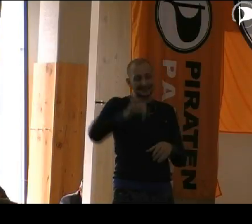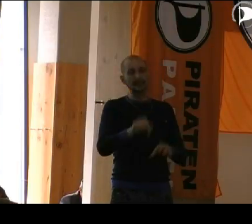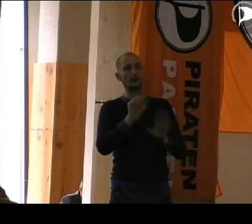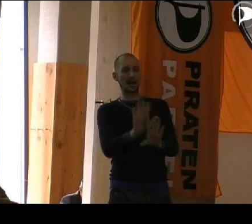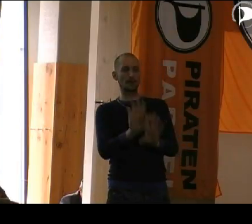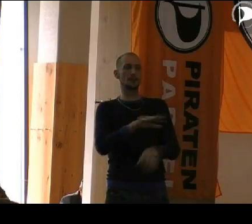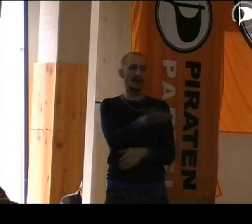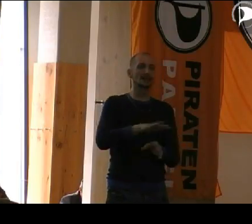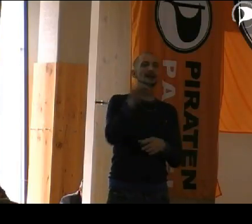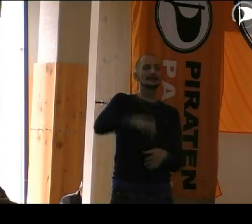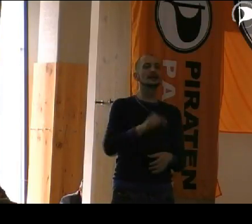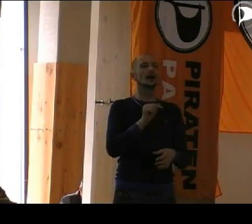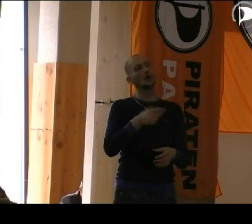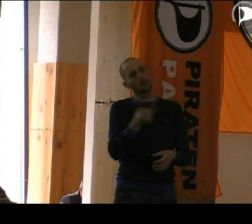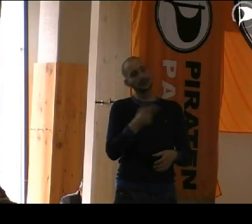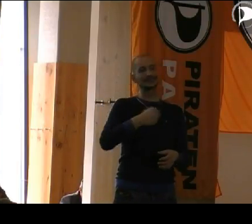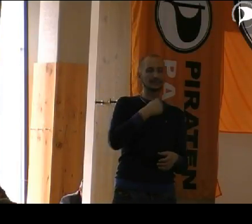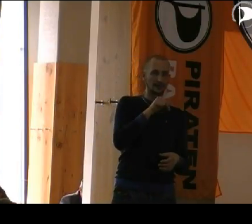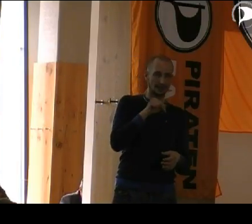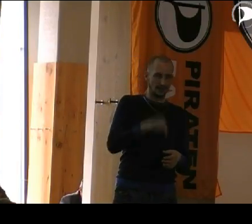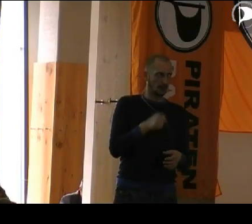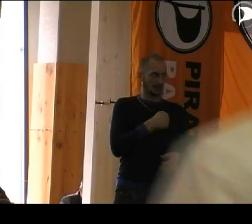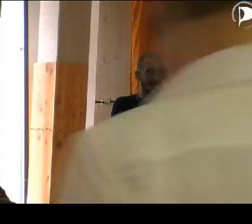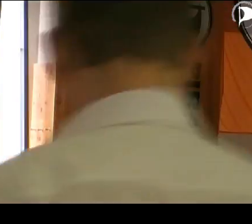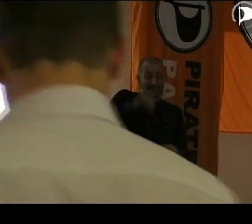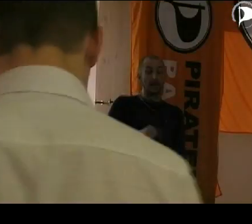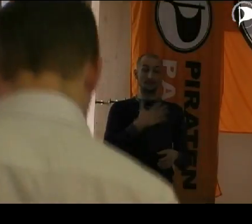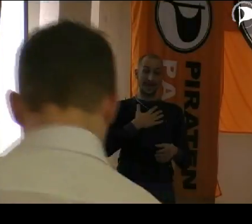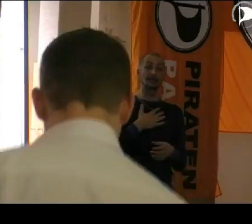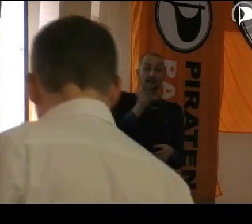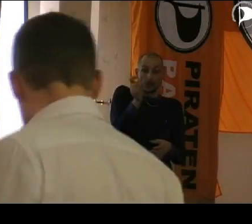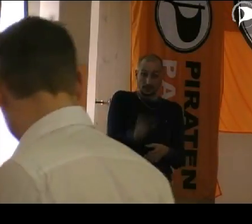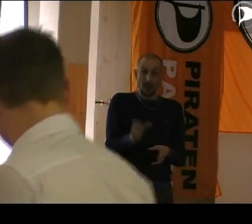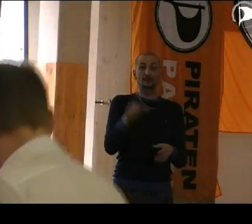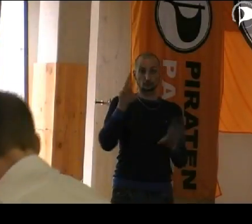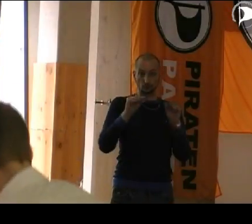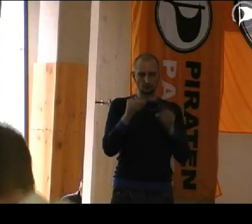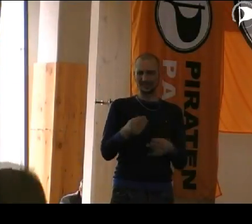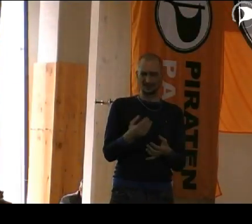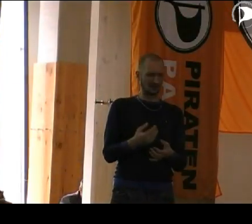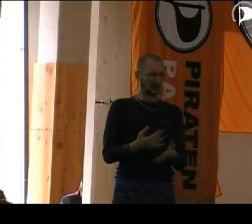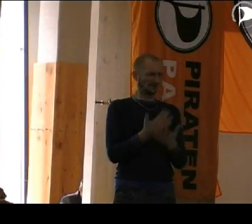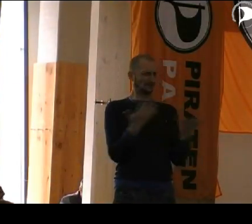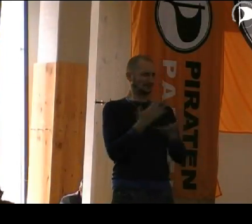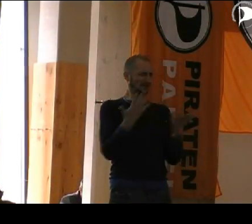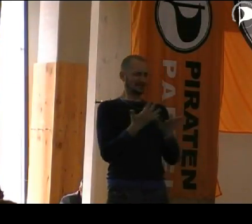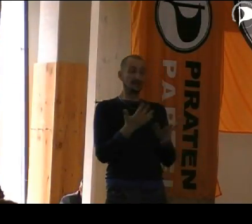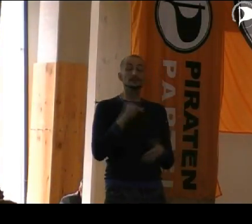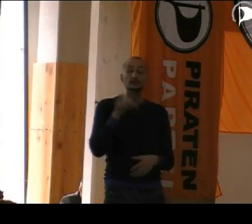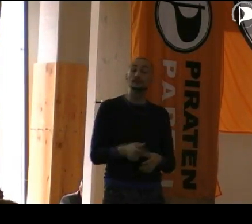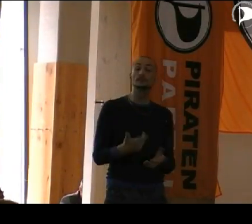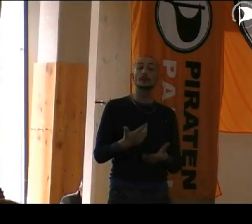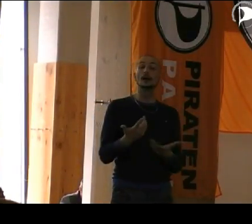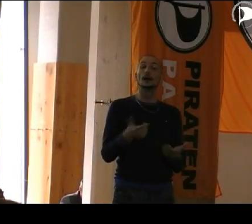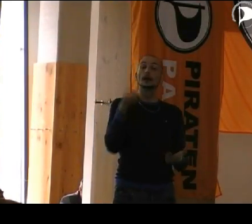gewinn gesagt das was mit meiner kandidatur noch nicht alle seite ansehen oder mich immer mal